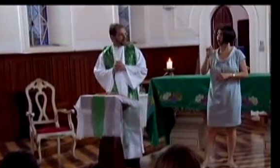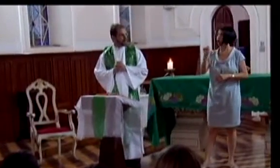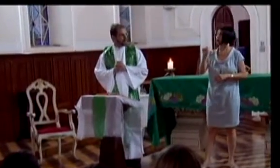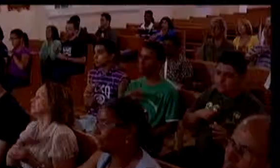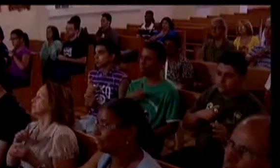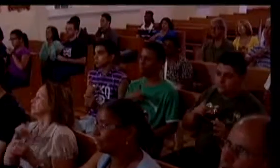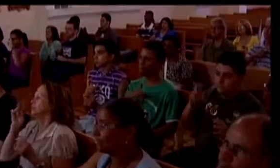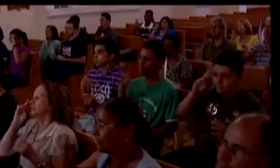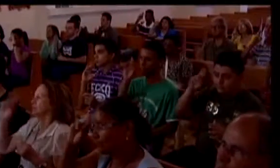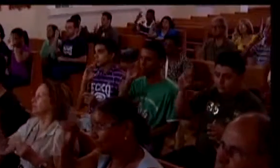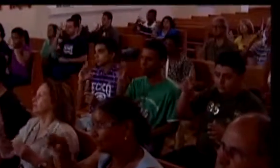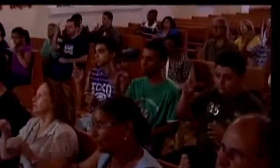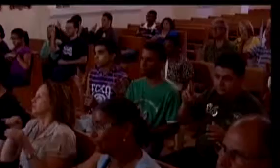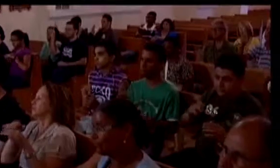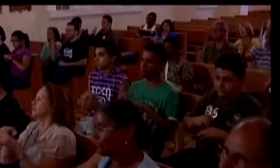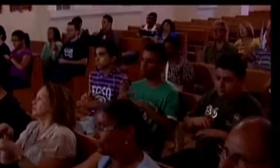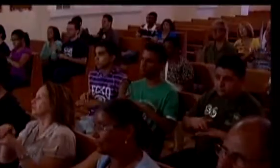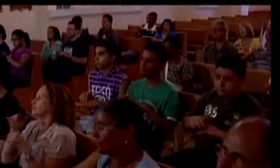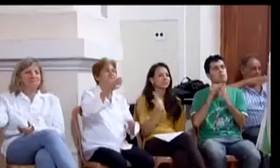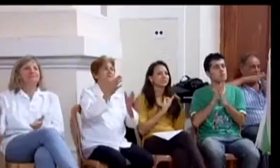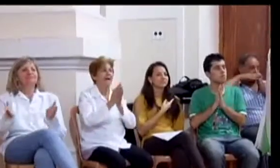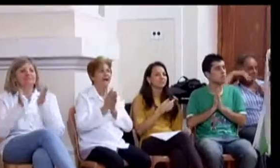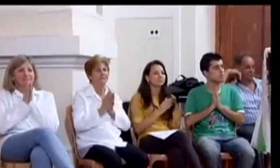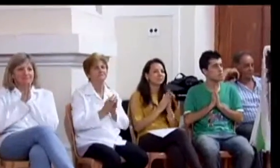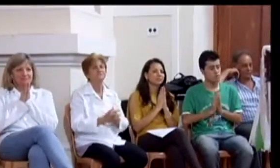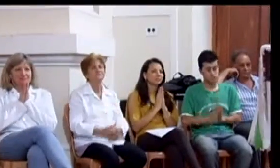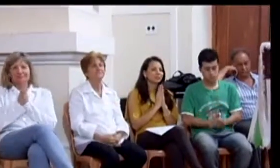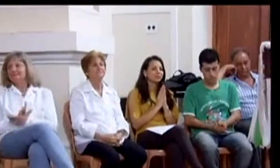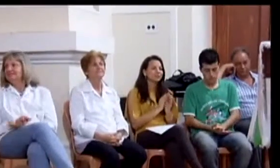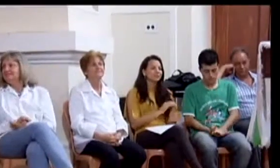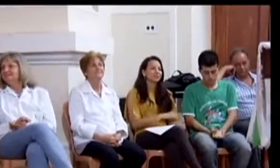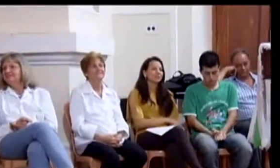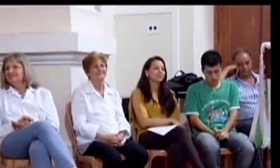traduzido para a Libras, língua brasileira de sinais.